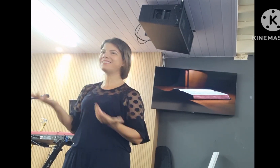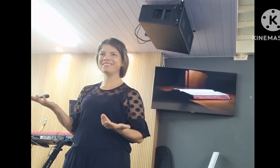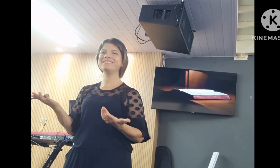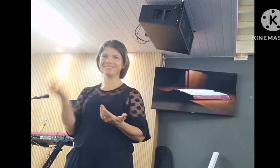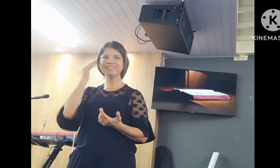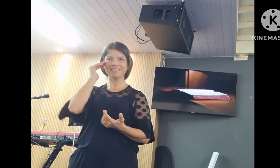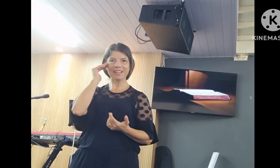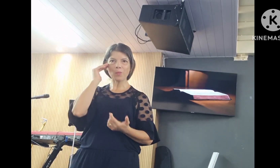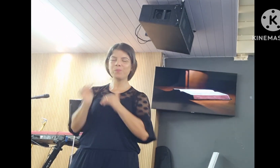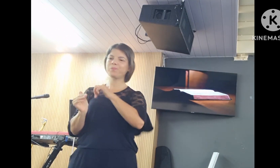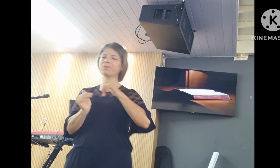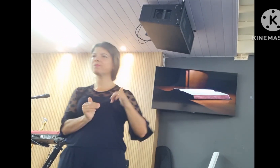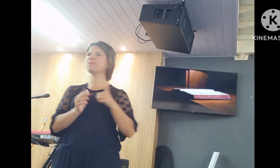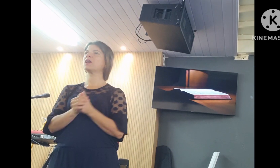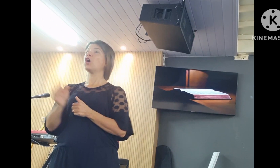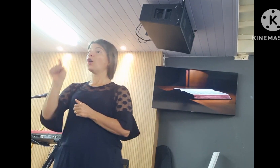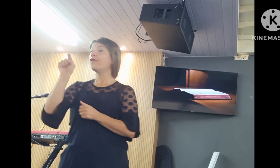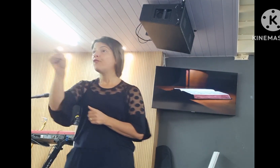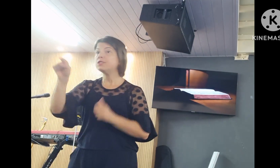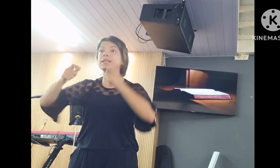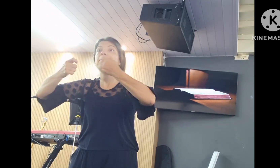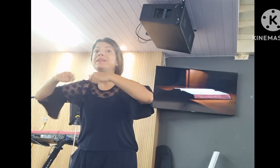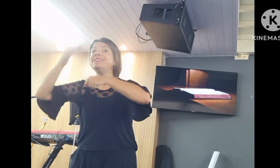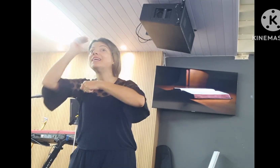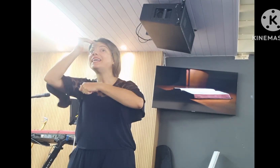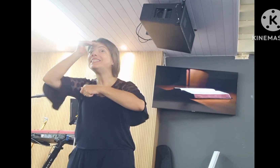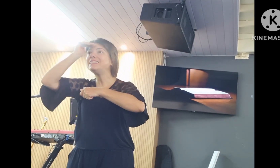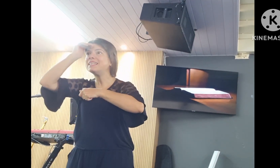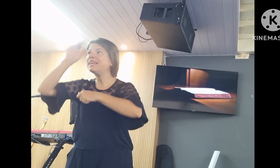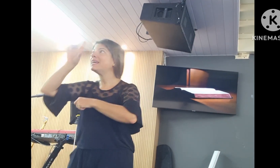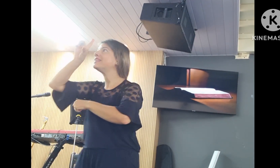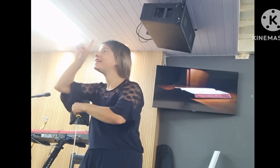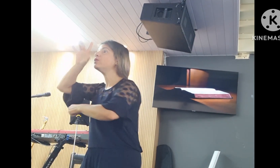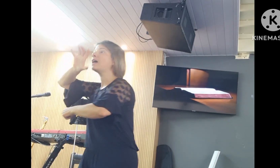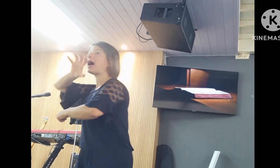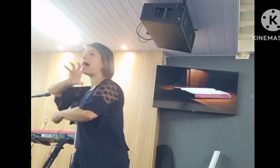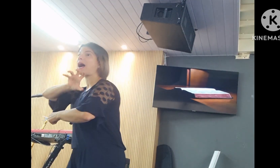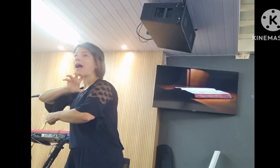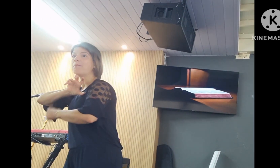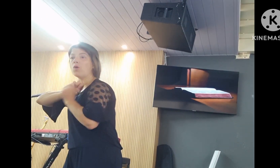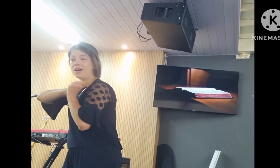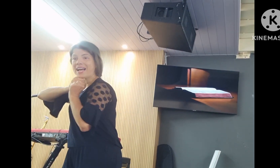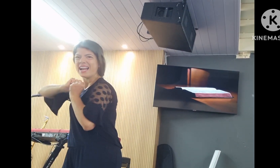Você lembra que eu falei para você que você tem que entender o tamanho do amor de Deus por você?